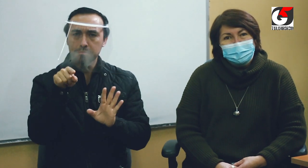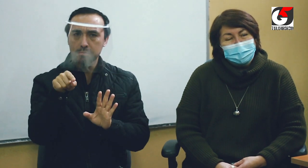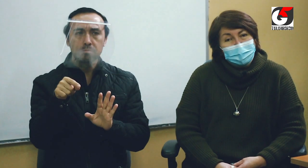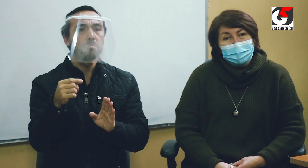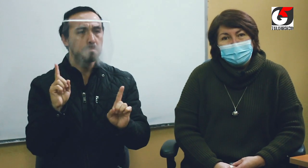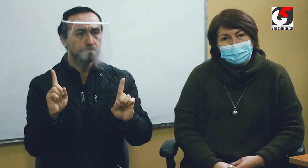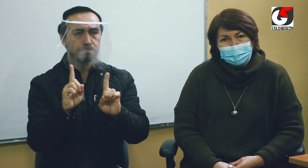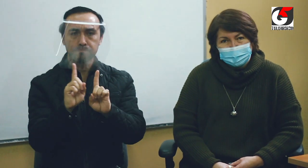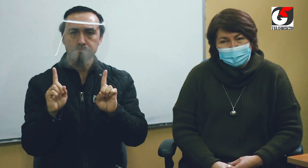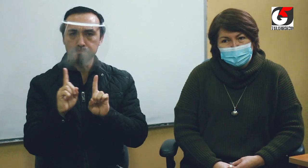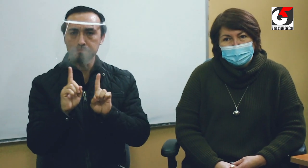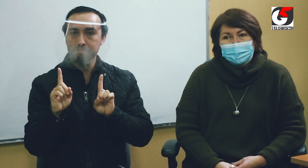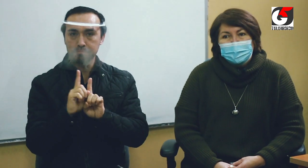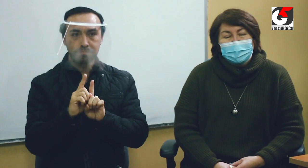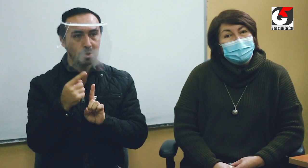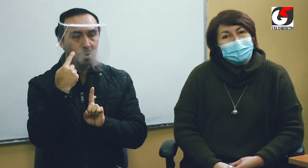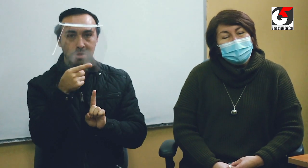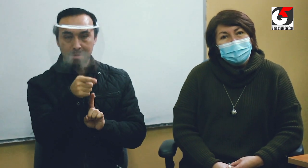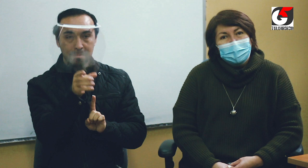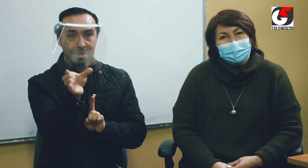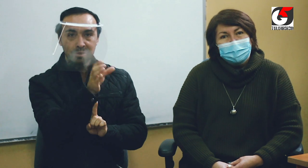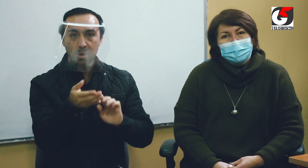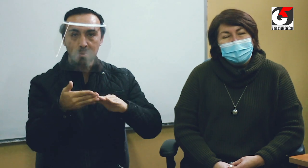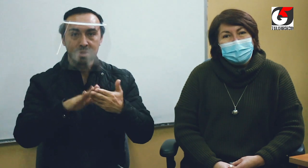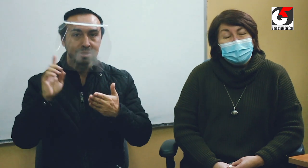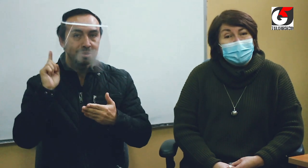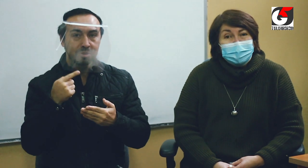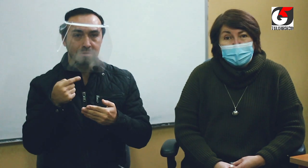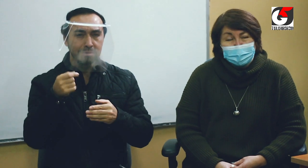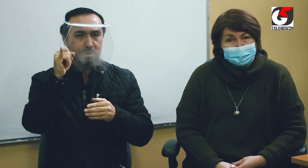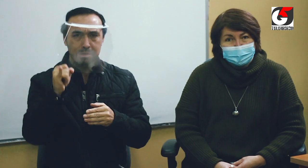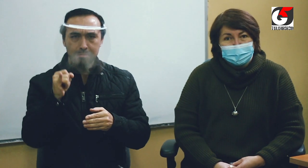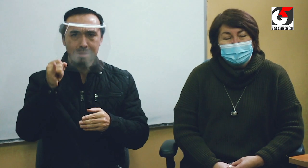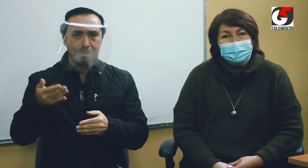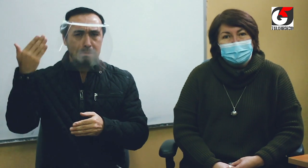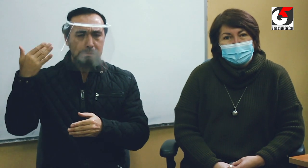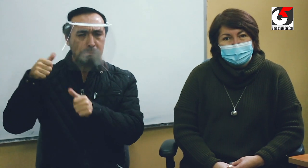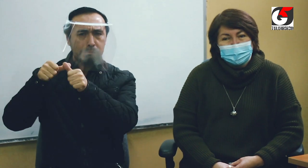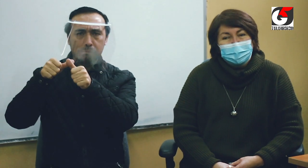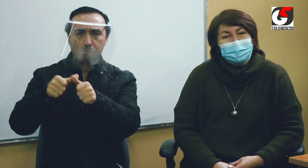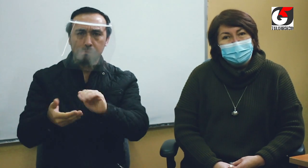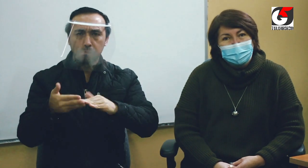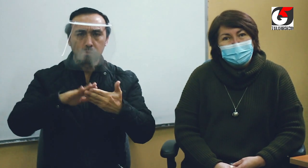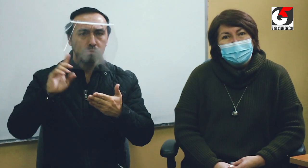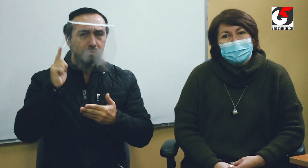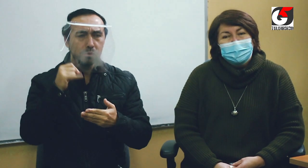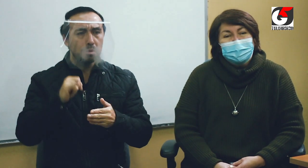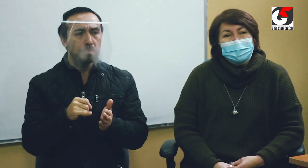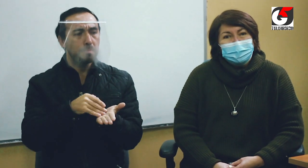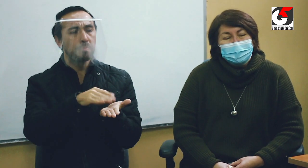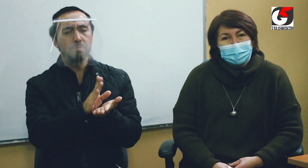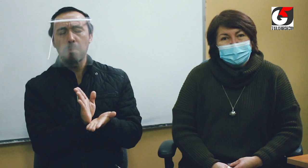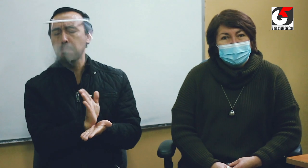contacto con personas de la comunidad sorda. La cultura sorda ha estado invisibilizada en nuestro país y ya es hora